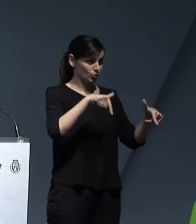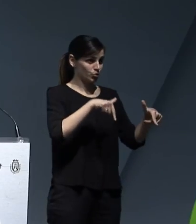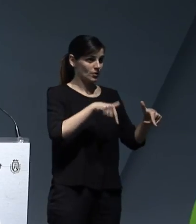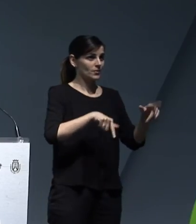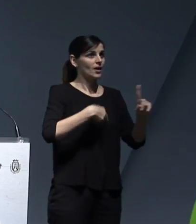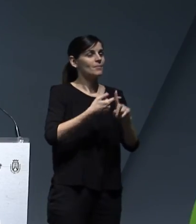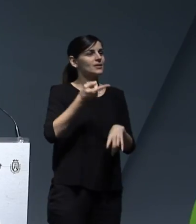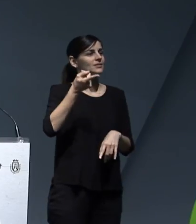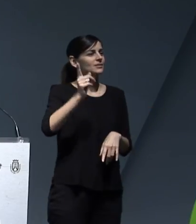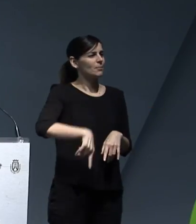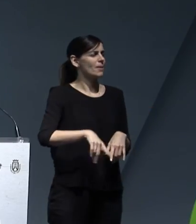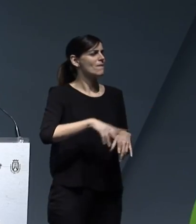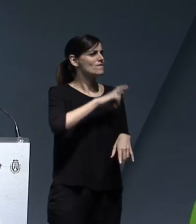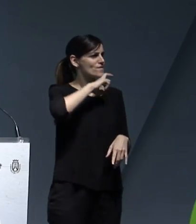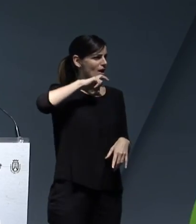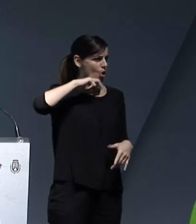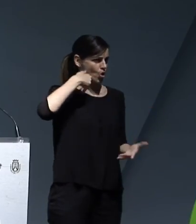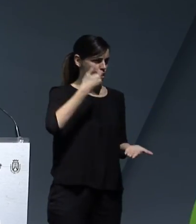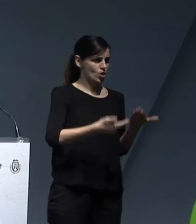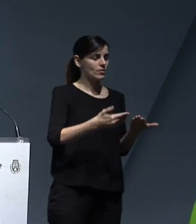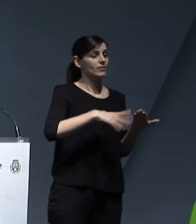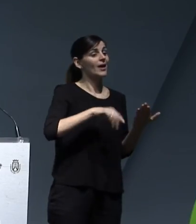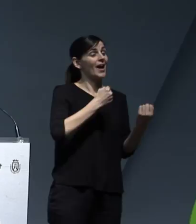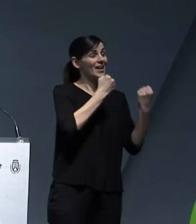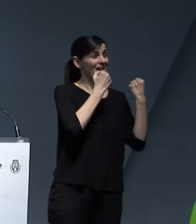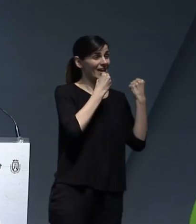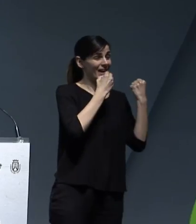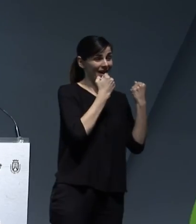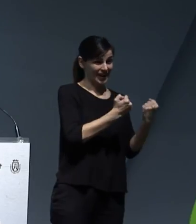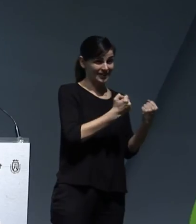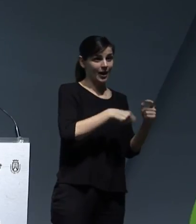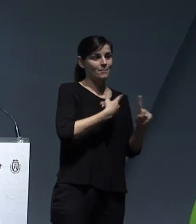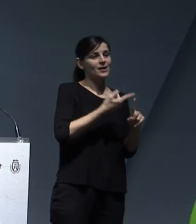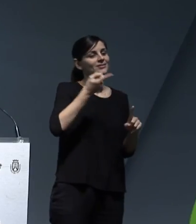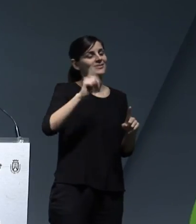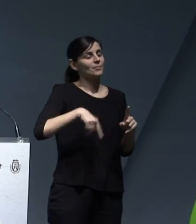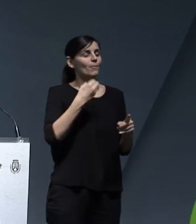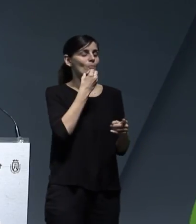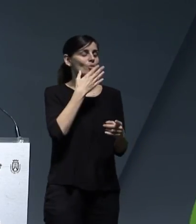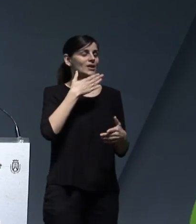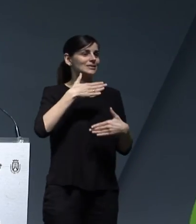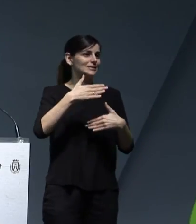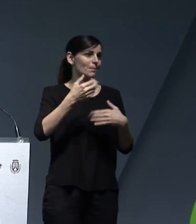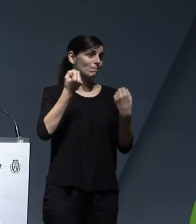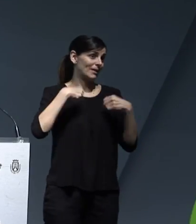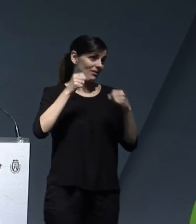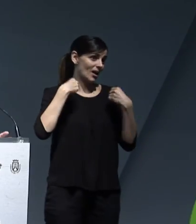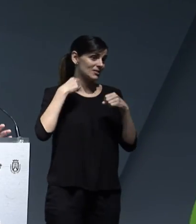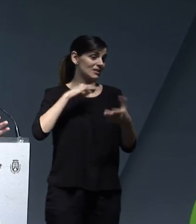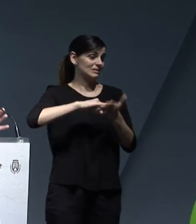la valorización energética, buenas prácticas en los sistemas de recogida, etcétera, etcétera.